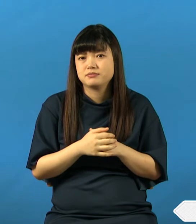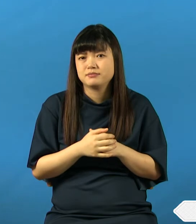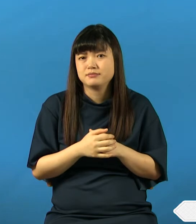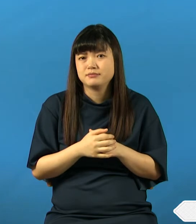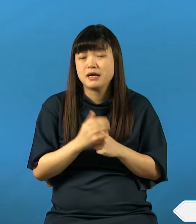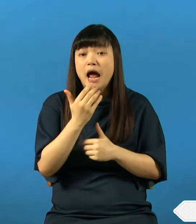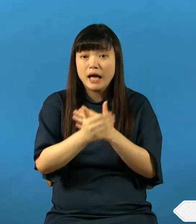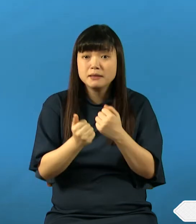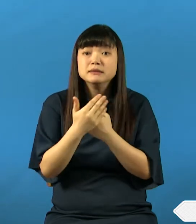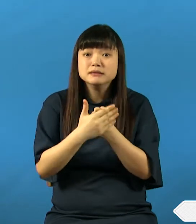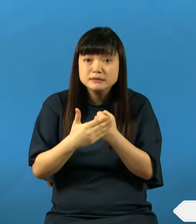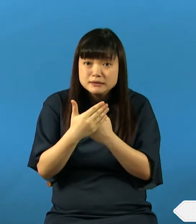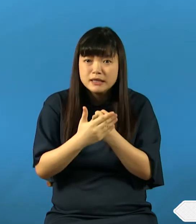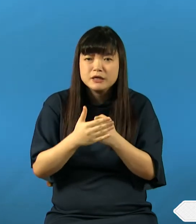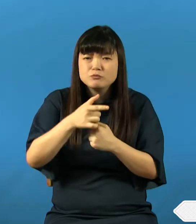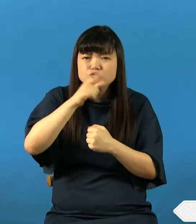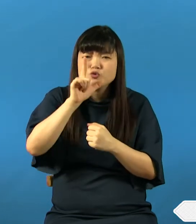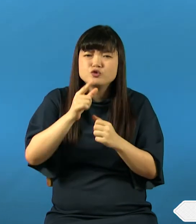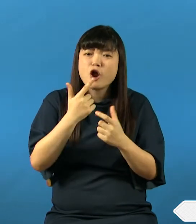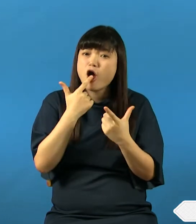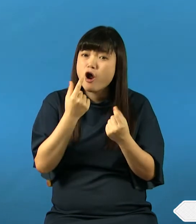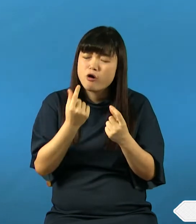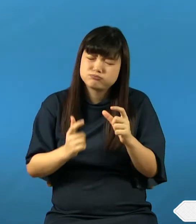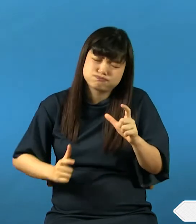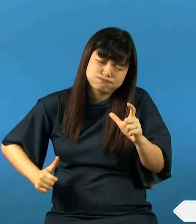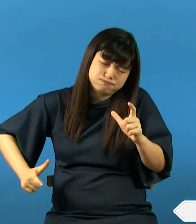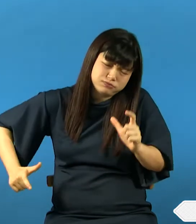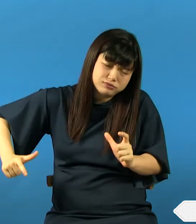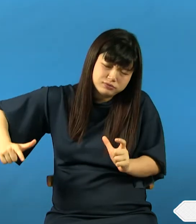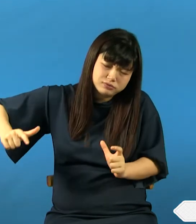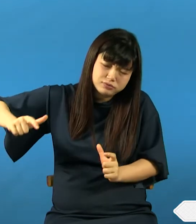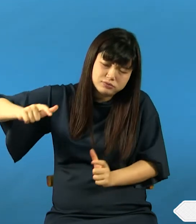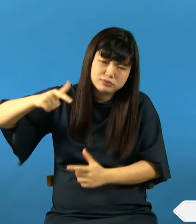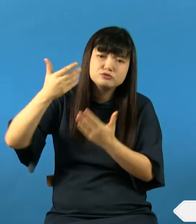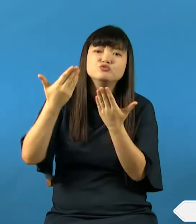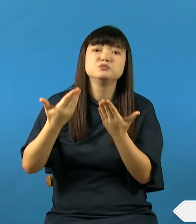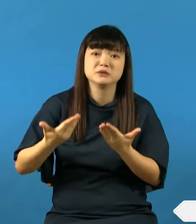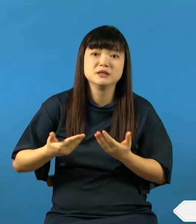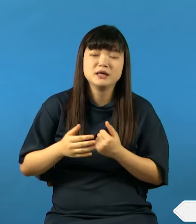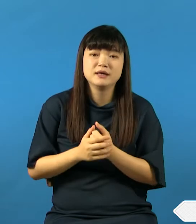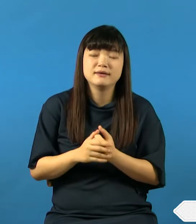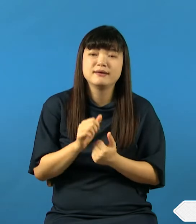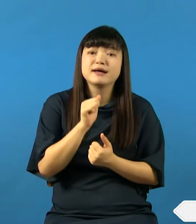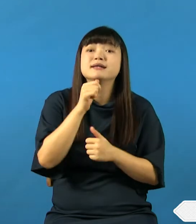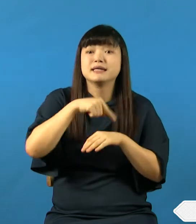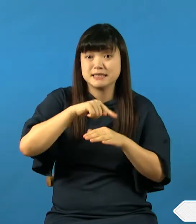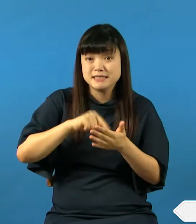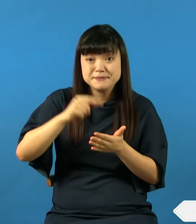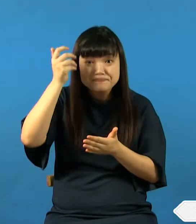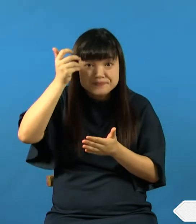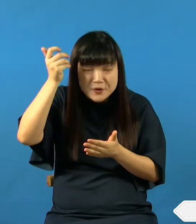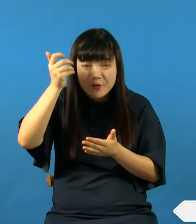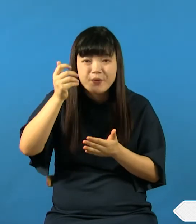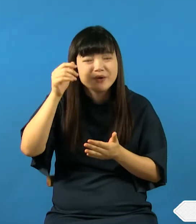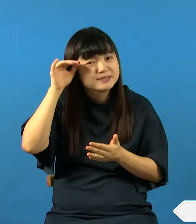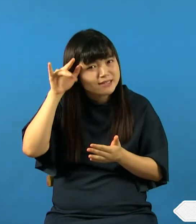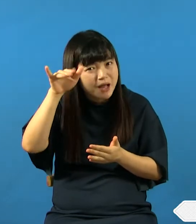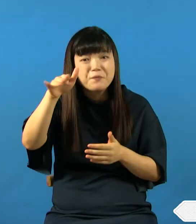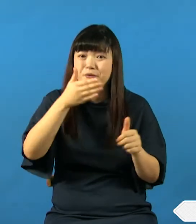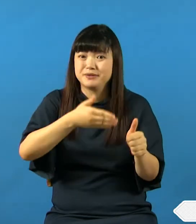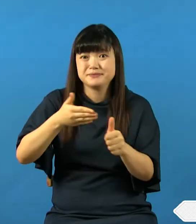손입니다. 하나님이 거기에 은혜를 물붓듯이 부어주시기 때문이죠. 그래서 가난한